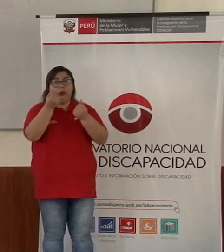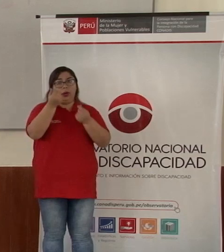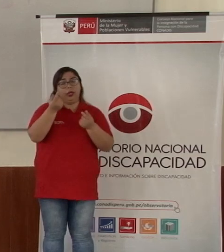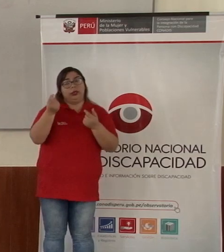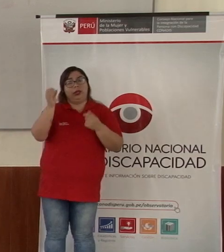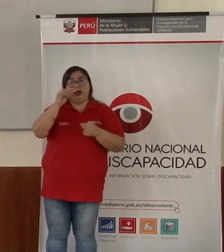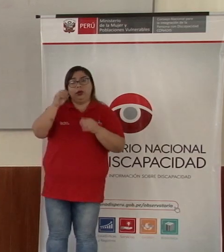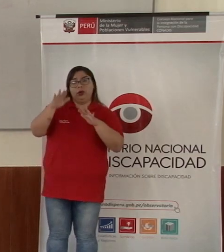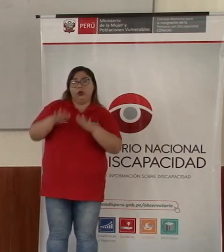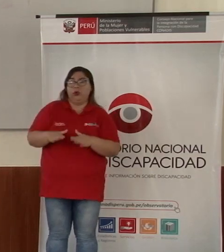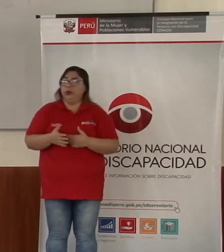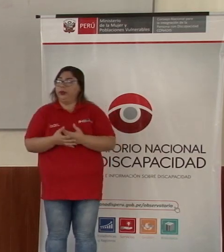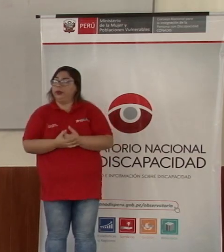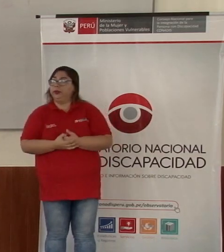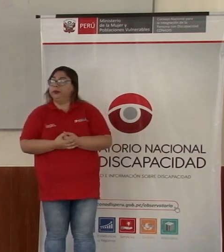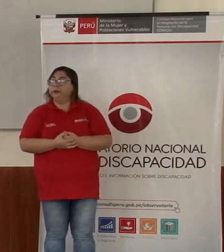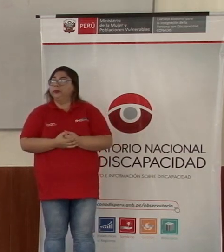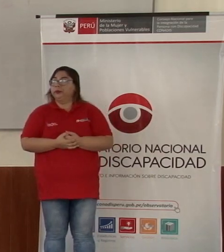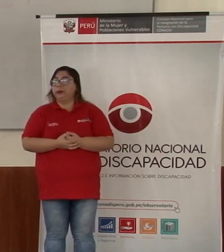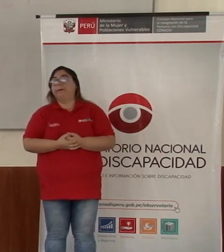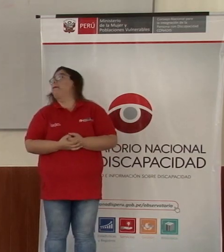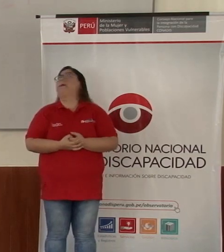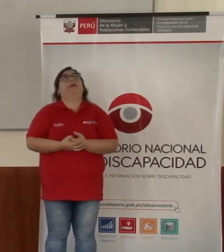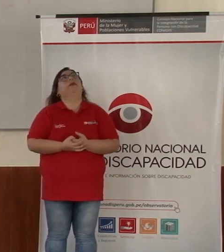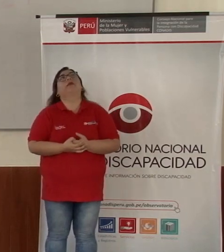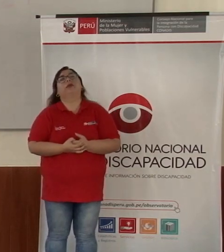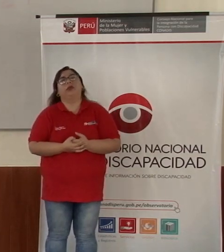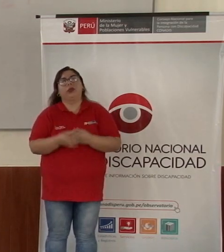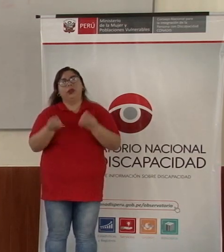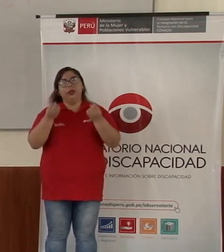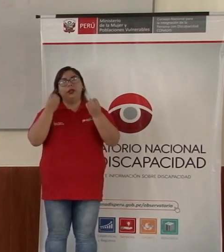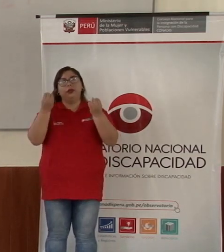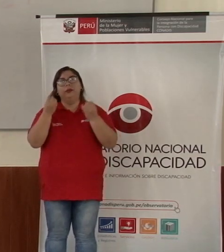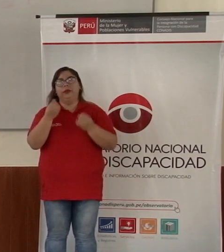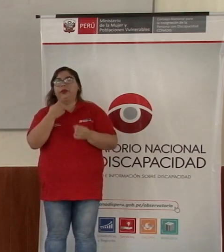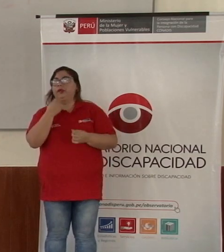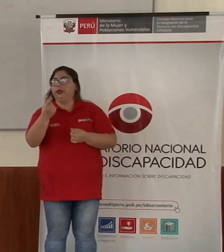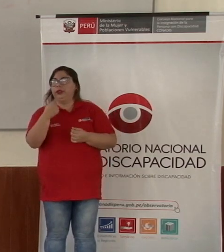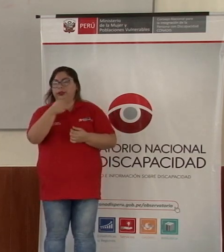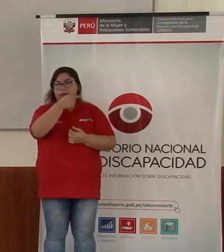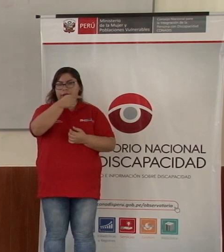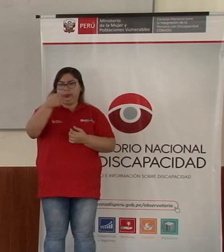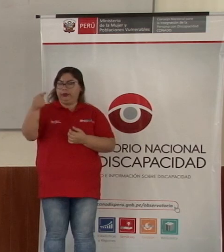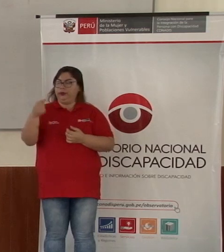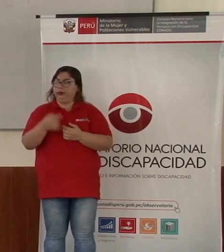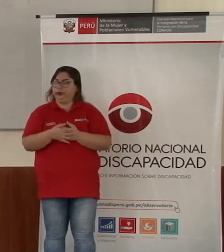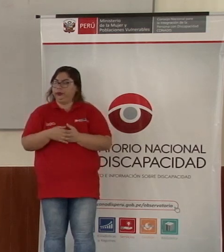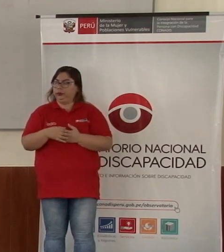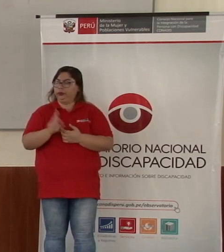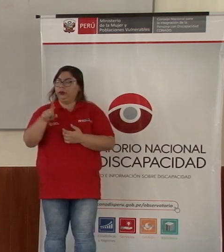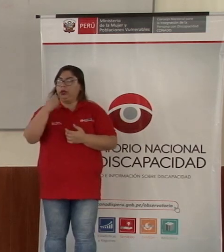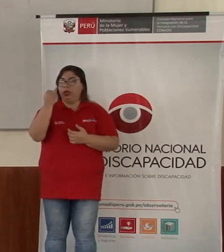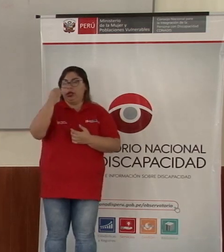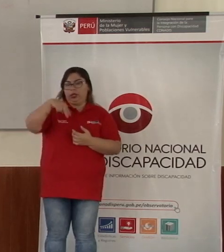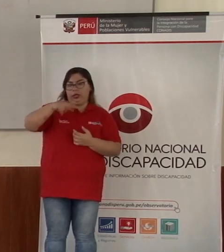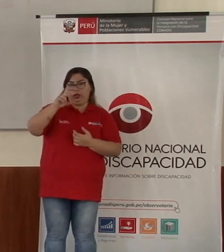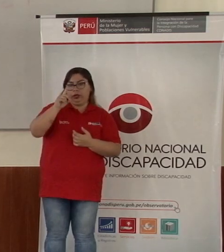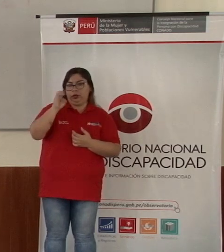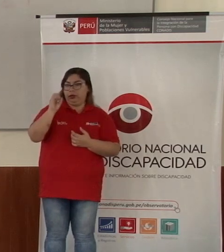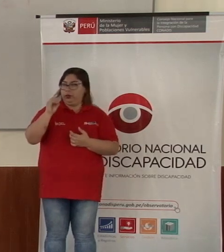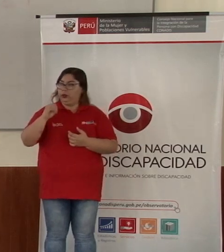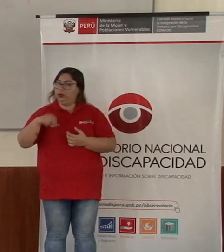o de cualquier otra índole. ¿Y por qué resalto cualquier otra índole? El legislador